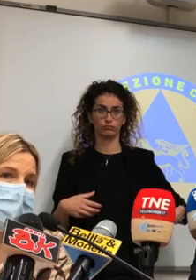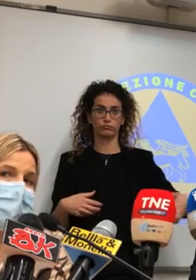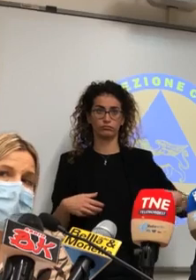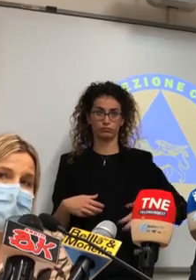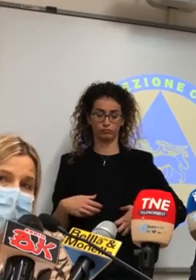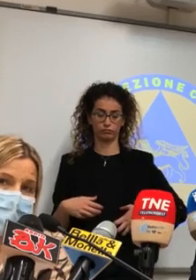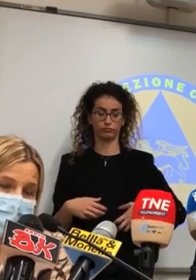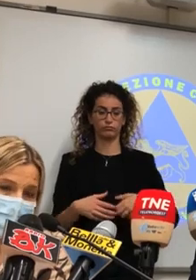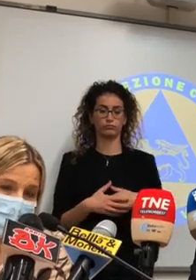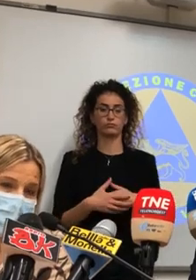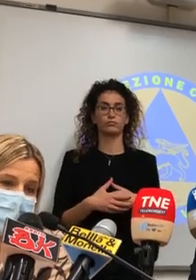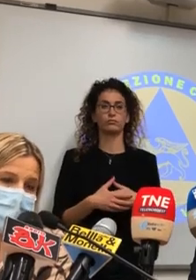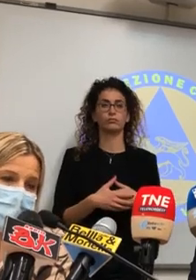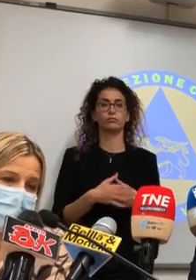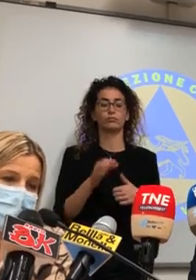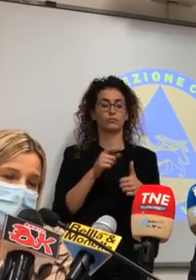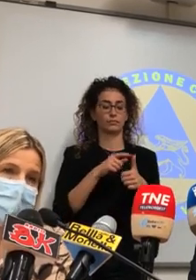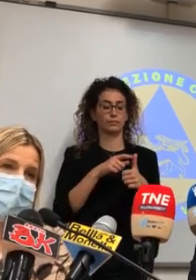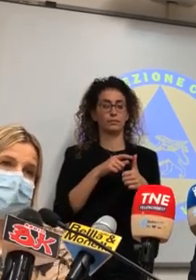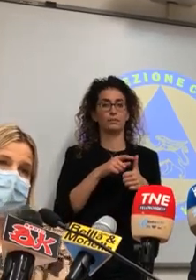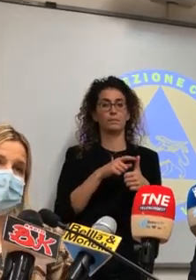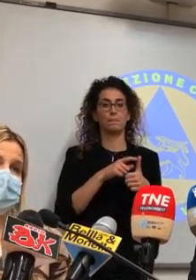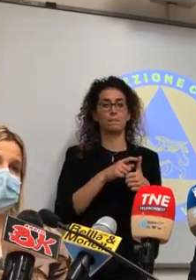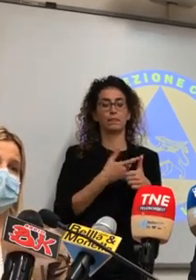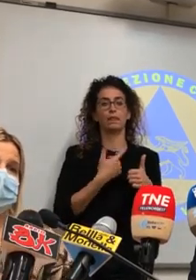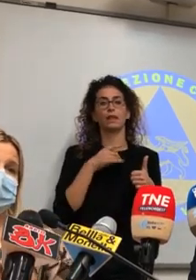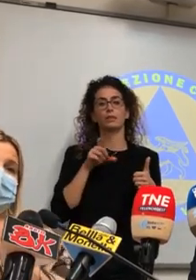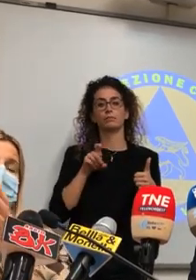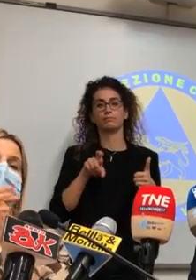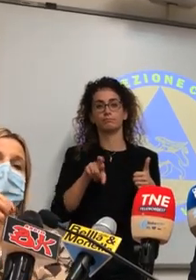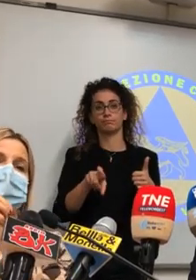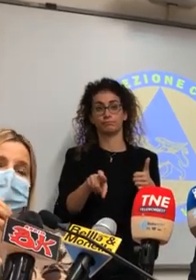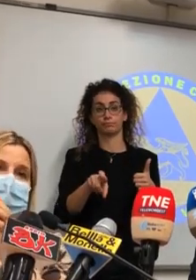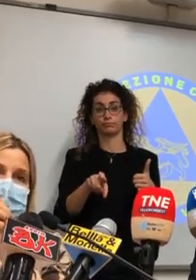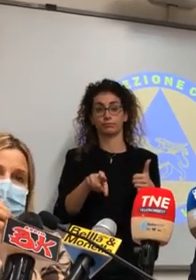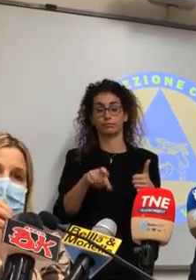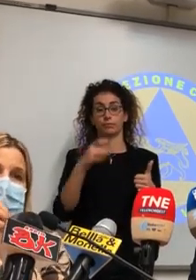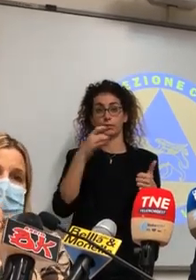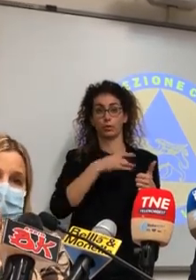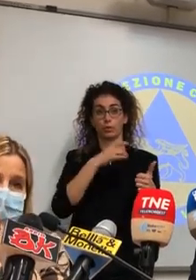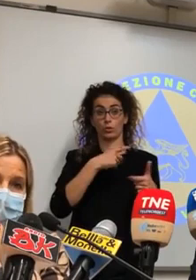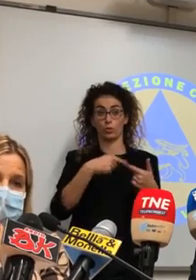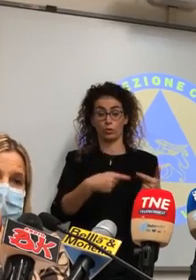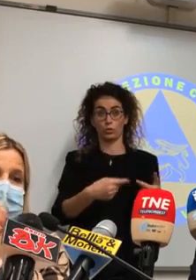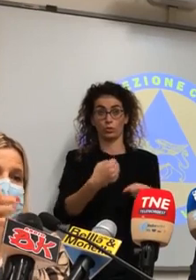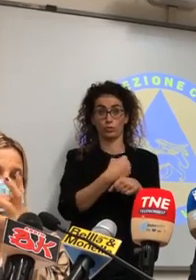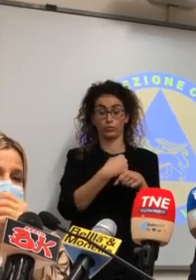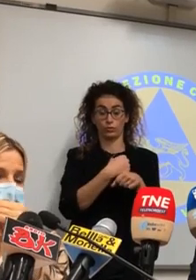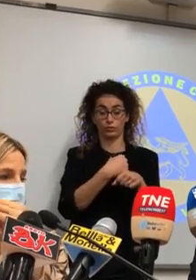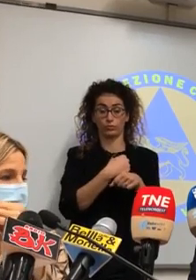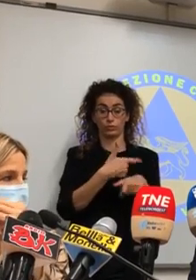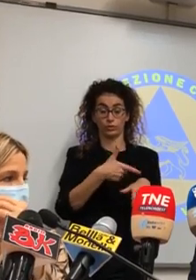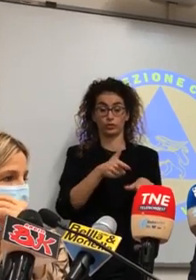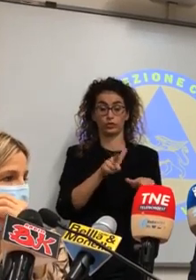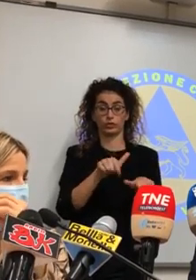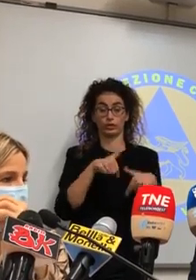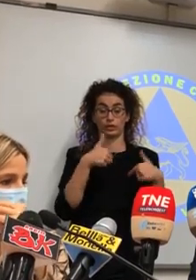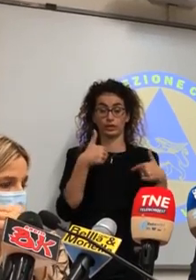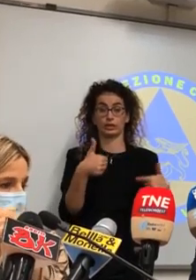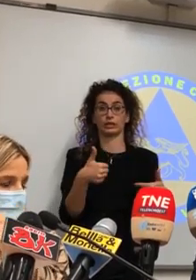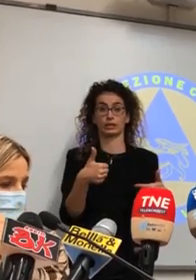chiamati, coloro che hanno problemi oncologici in trattamento con farmaci che determinano